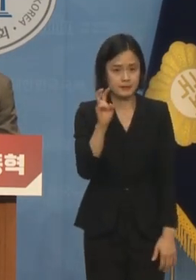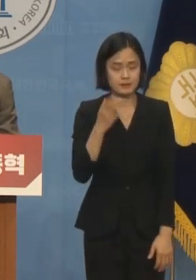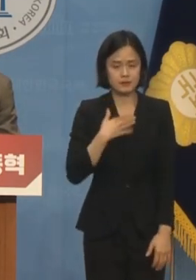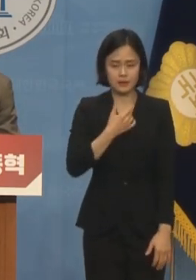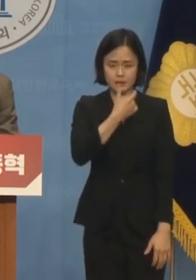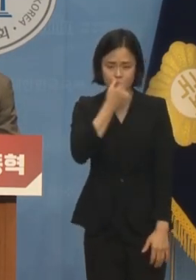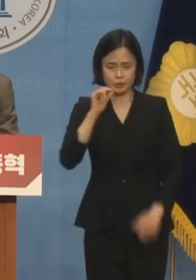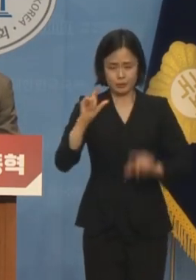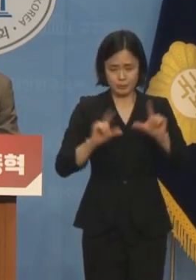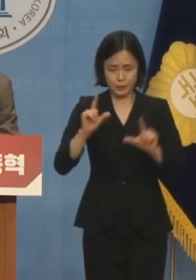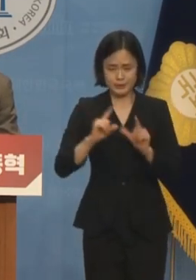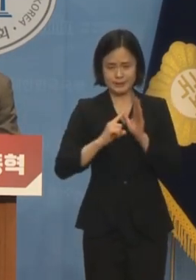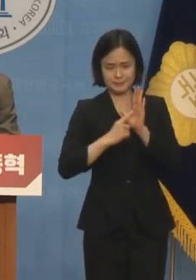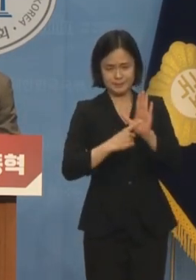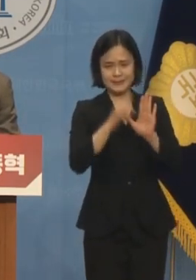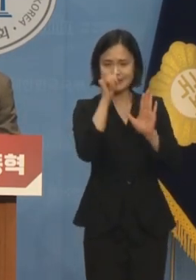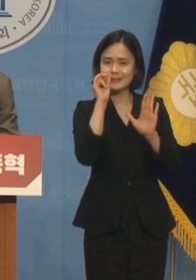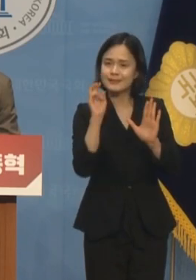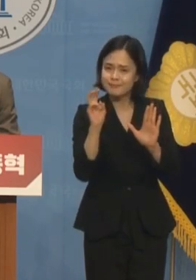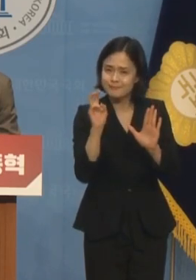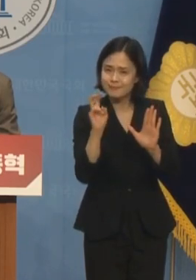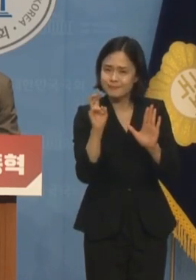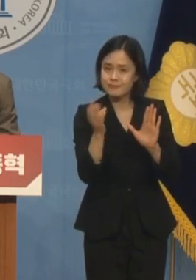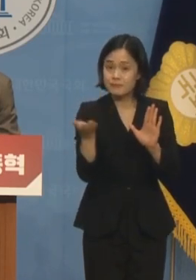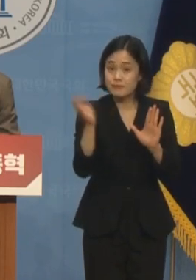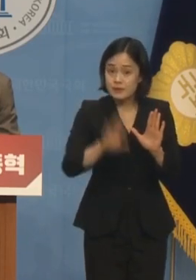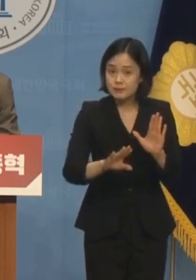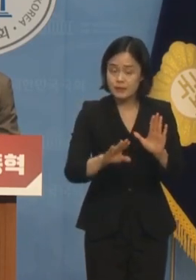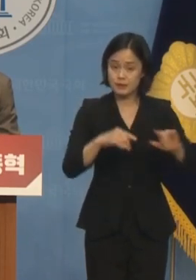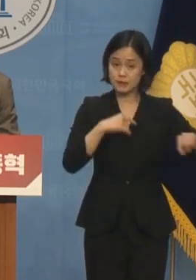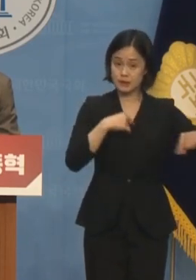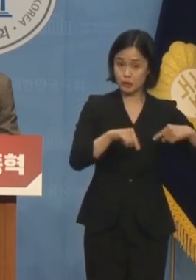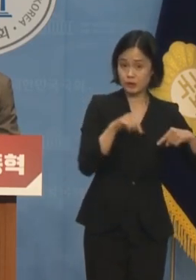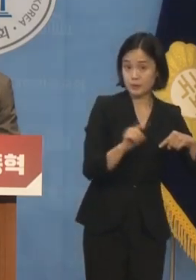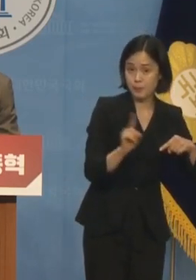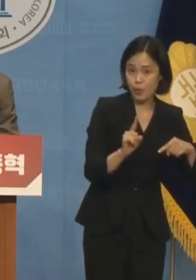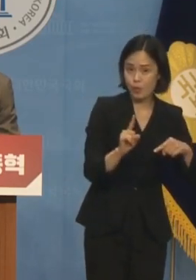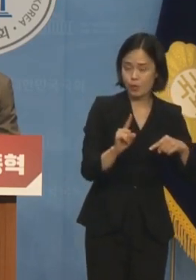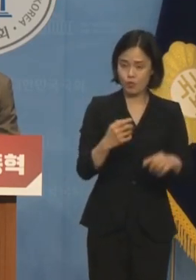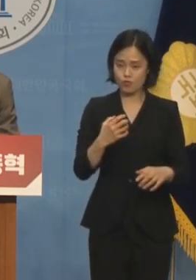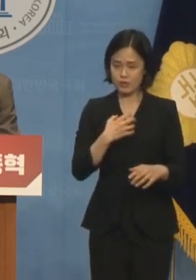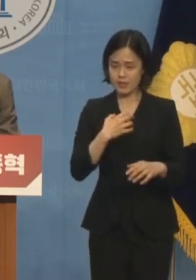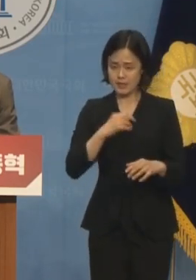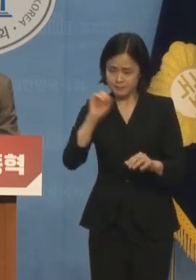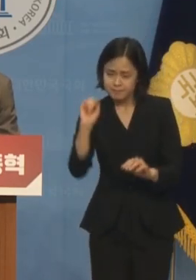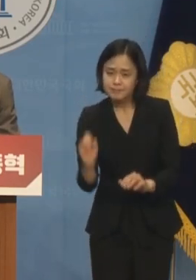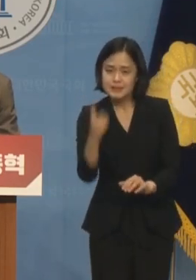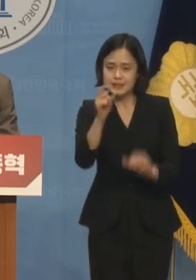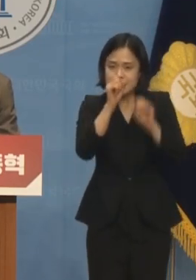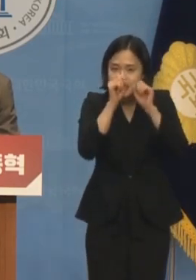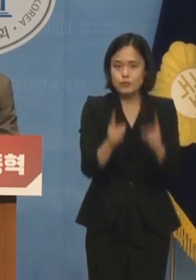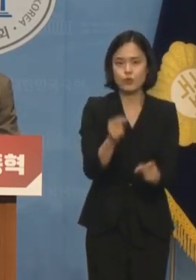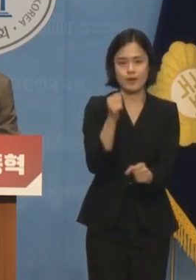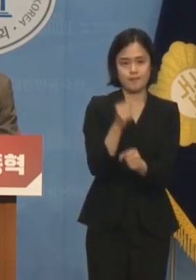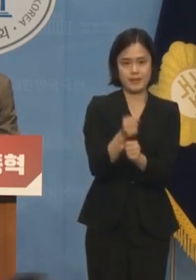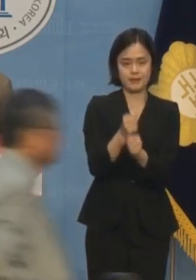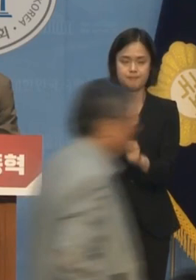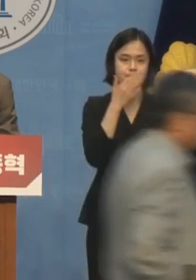드러날 것입니다. 그러나 정치는 위기를 기회로 만드는 일입니다. 당의